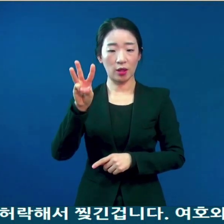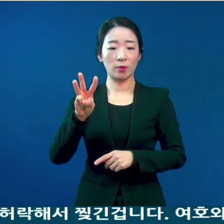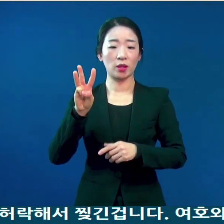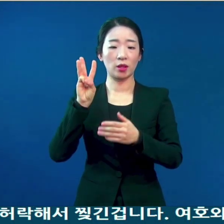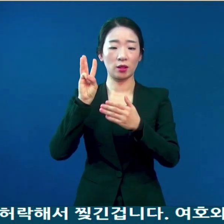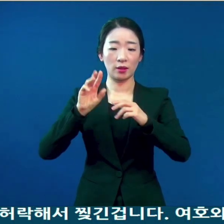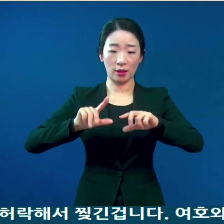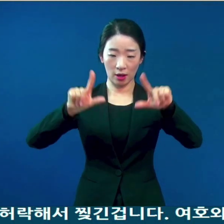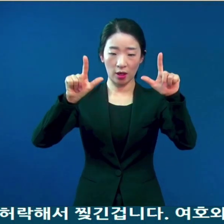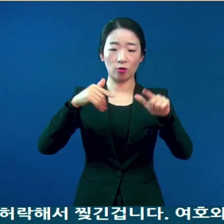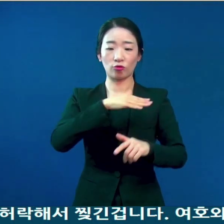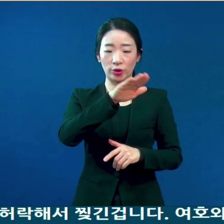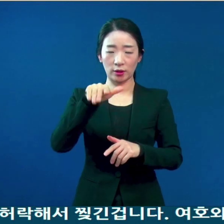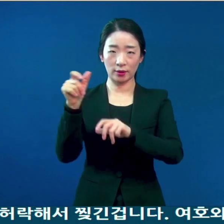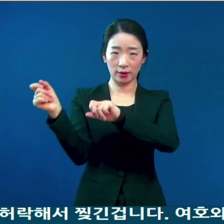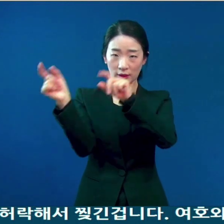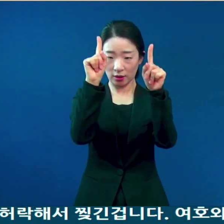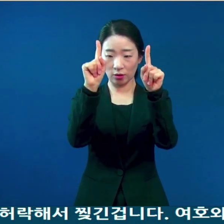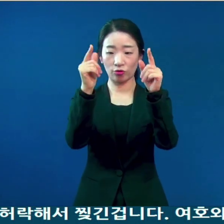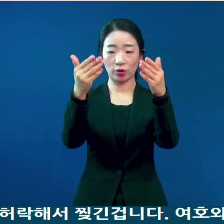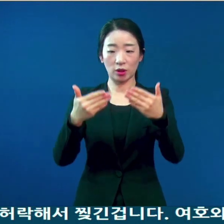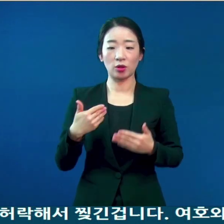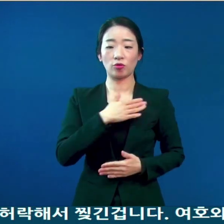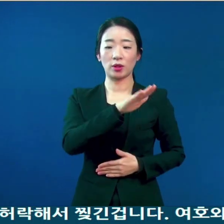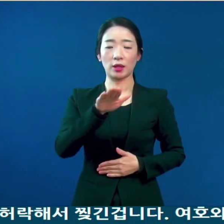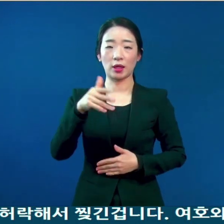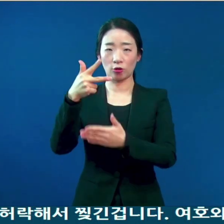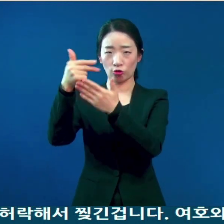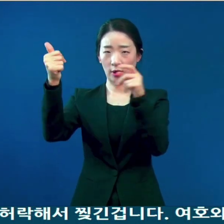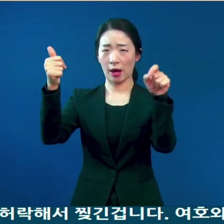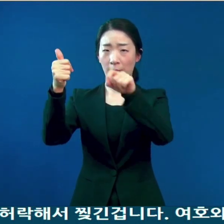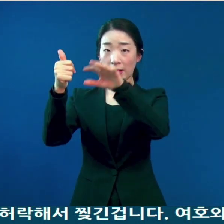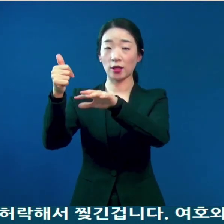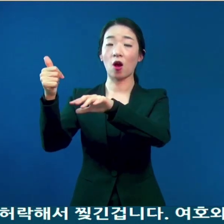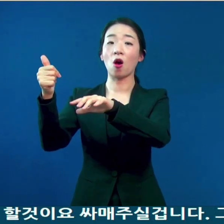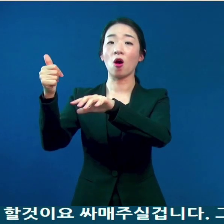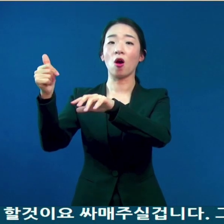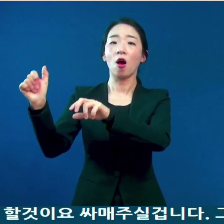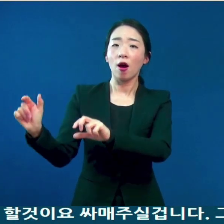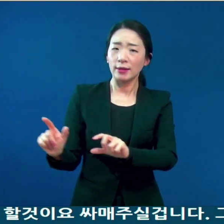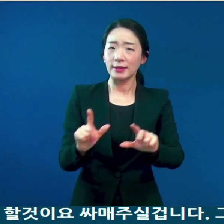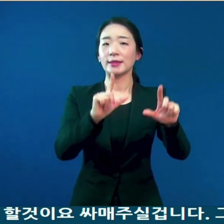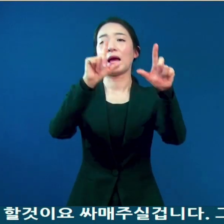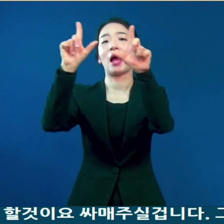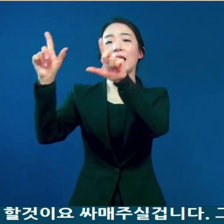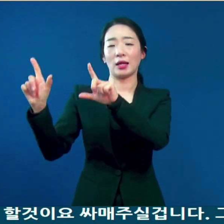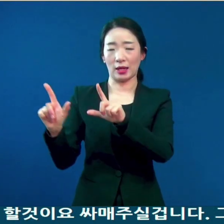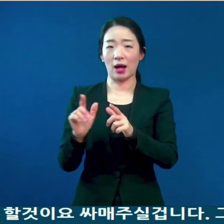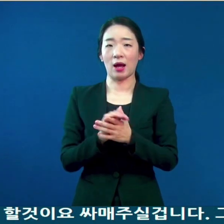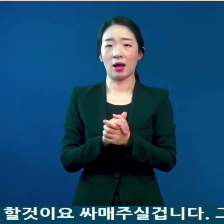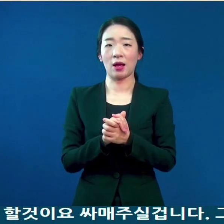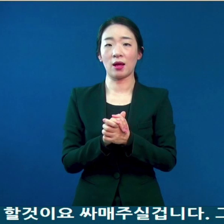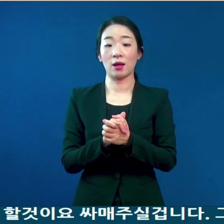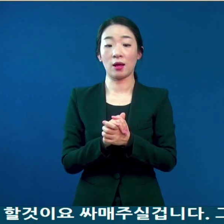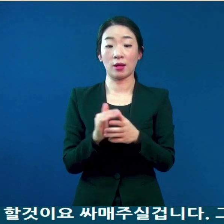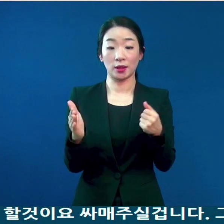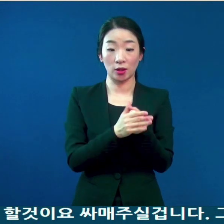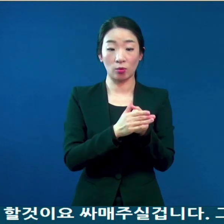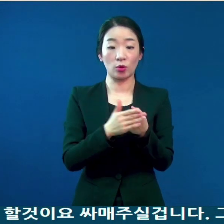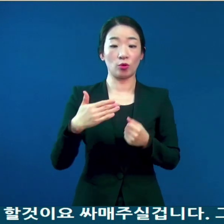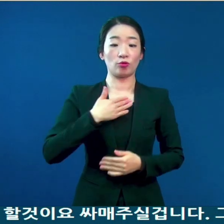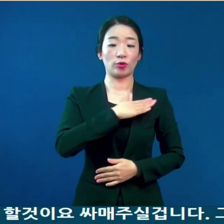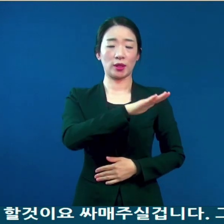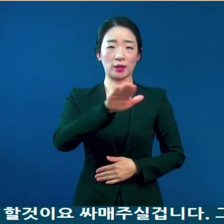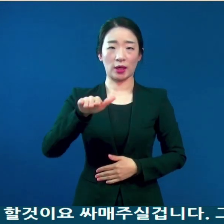일으키시리니 우리가 그 앞에서 뭐하리라? 살리라. 3절, 그러므로